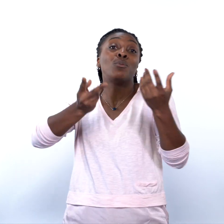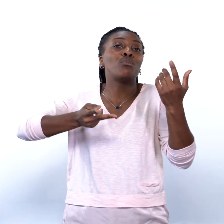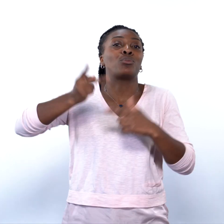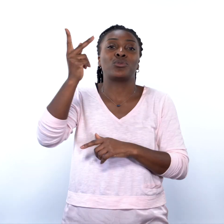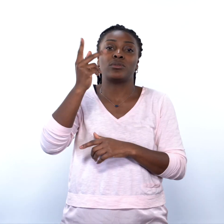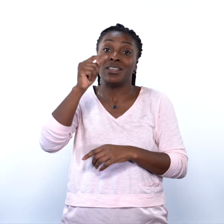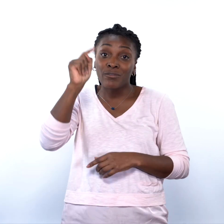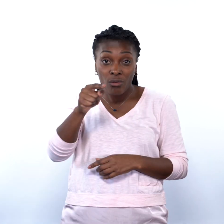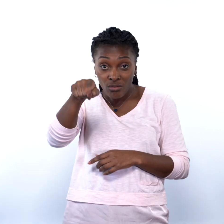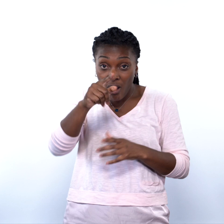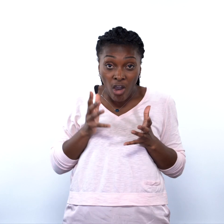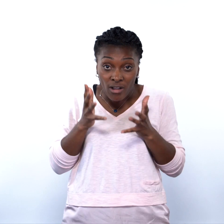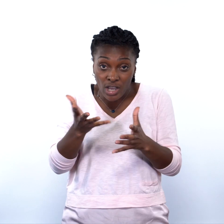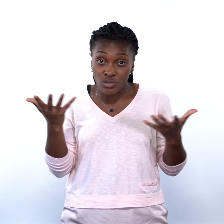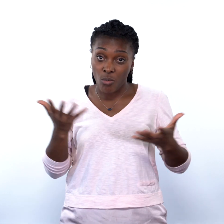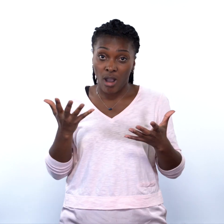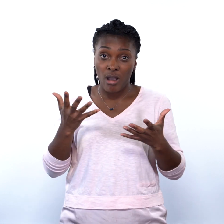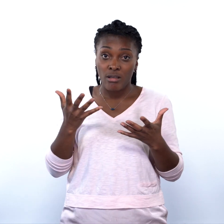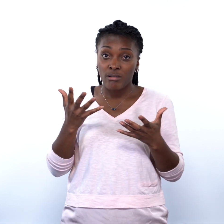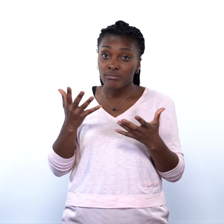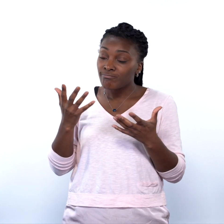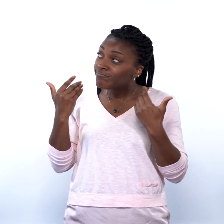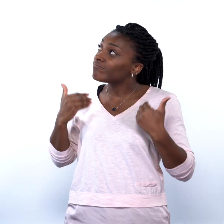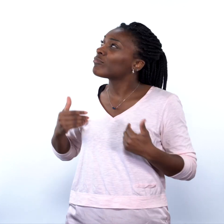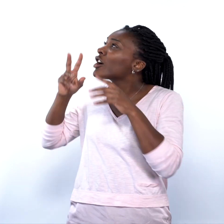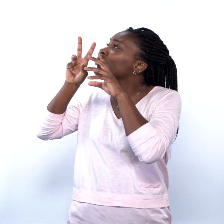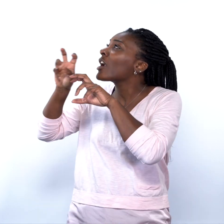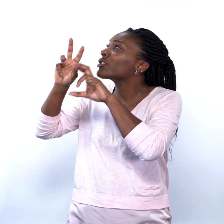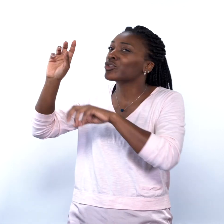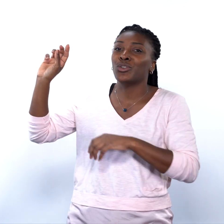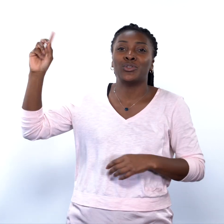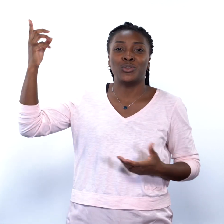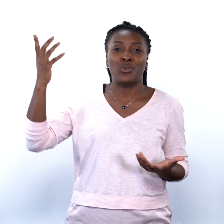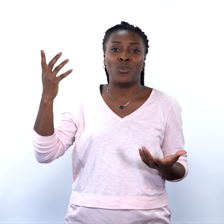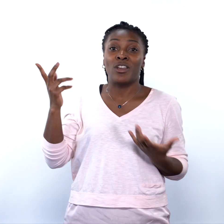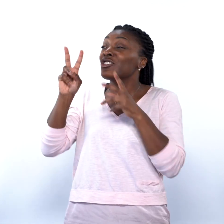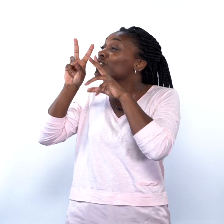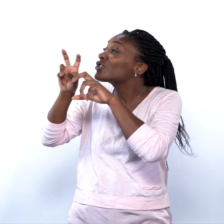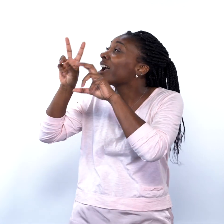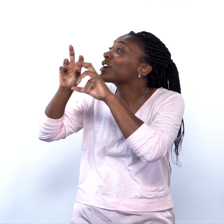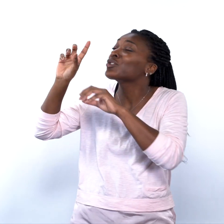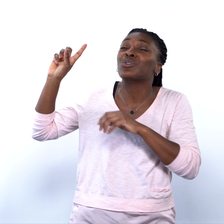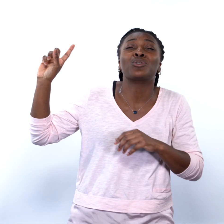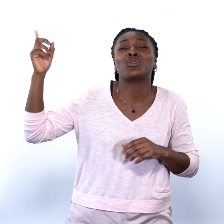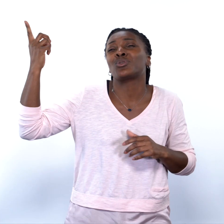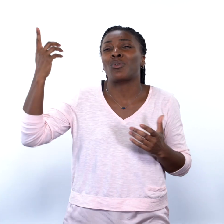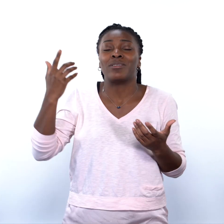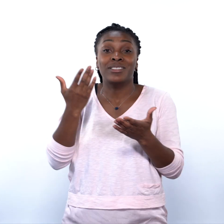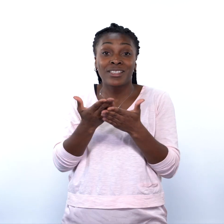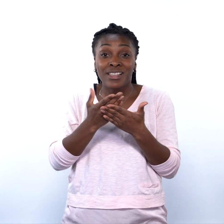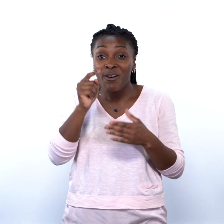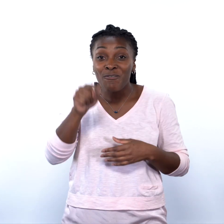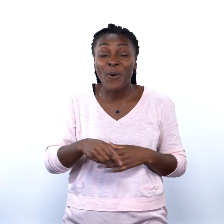c'est de vous engager à devenir littéralement un prospecteur, un chercheur de